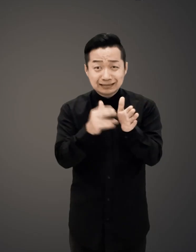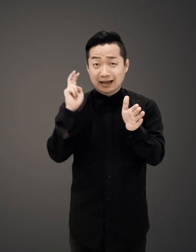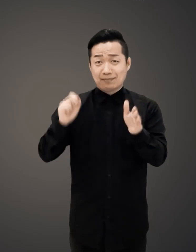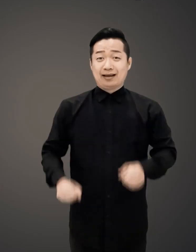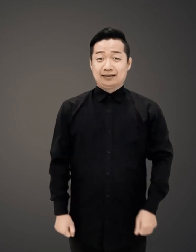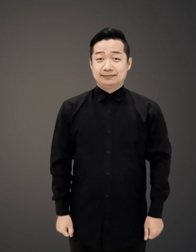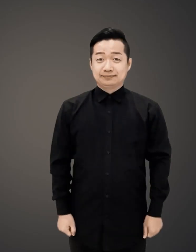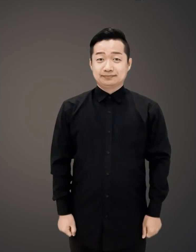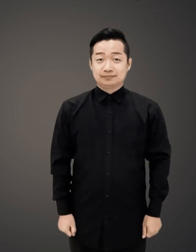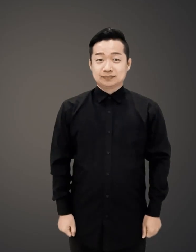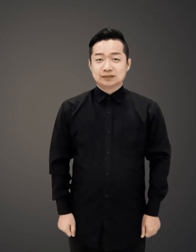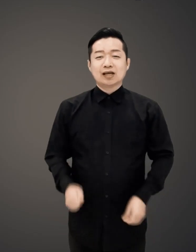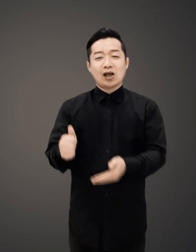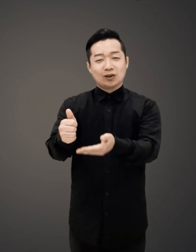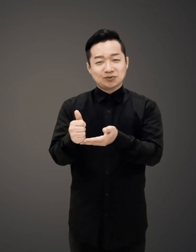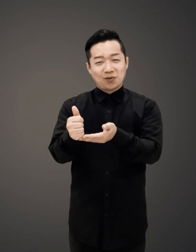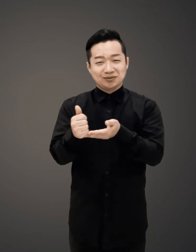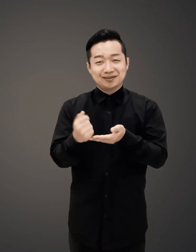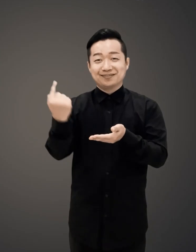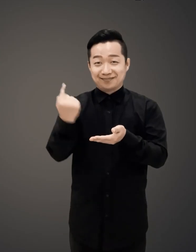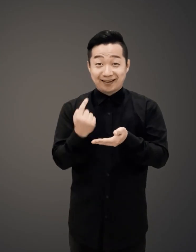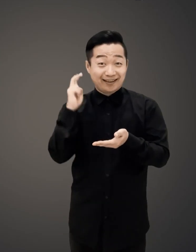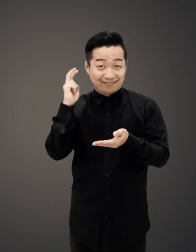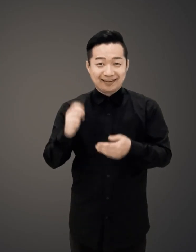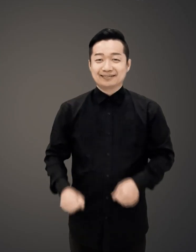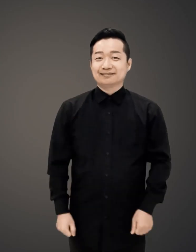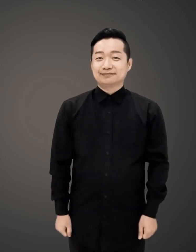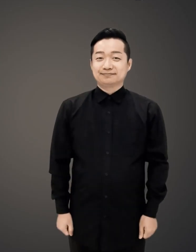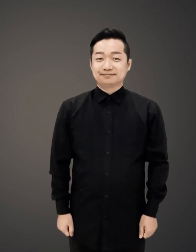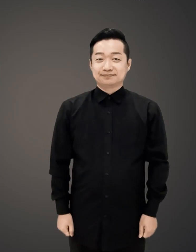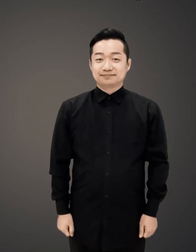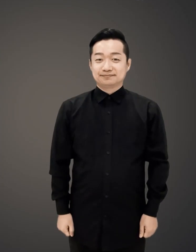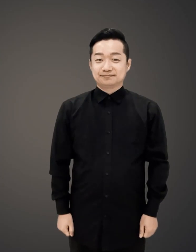봐요. 곧 손님들이 오겠구나.